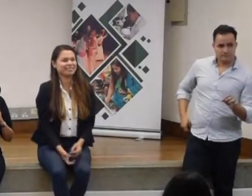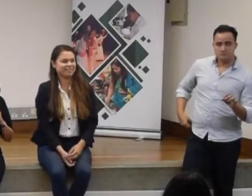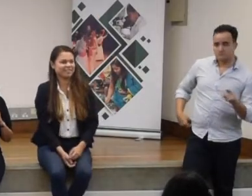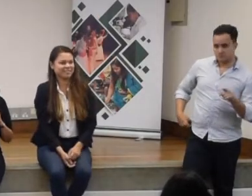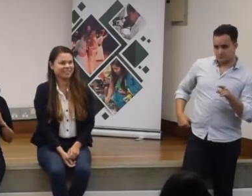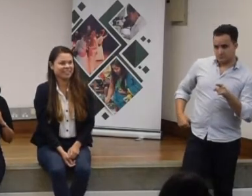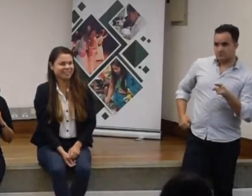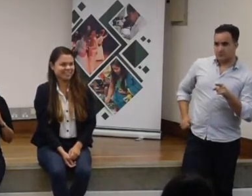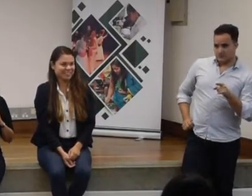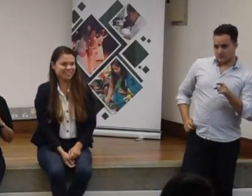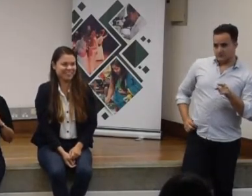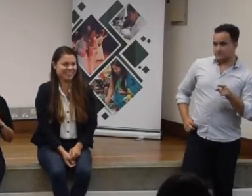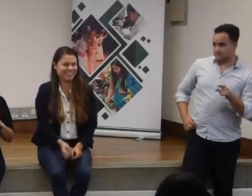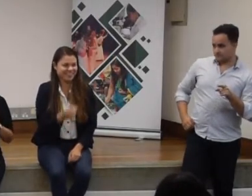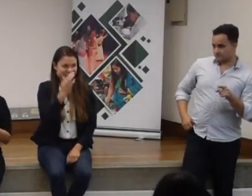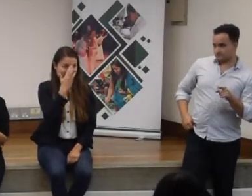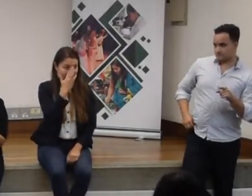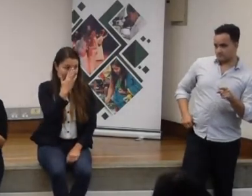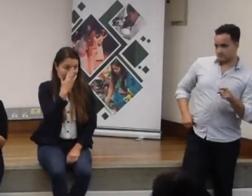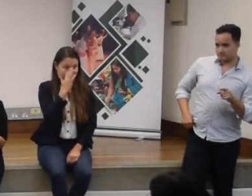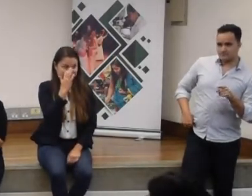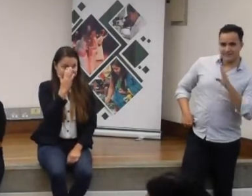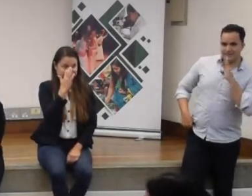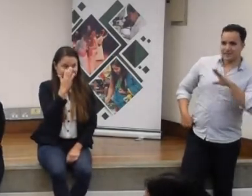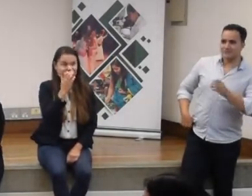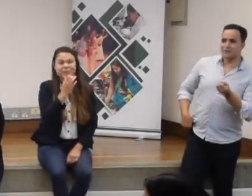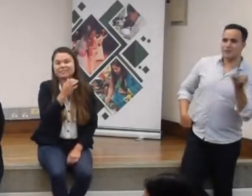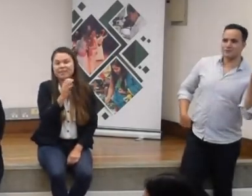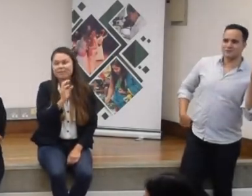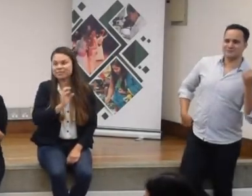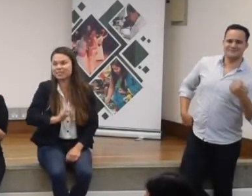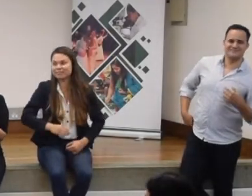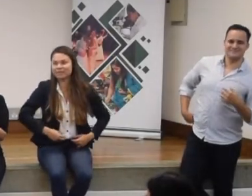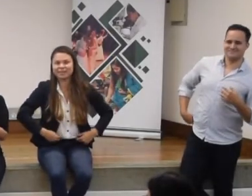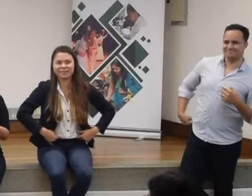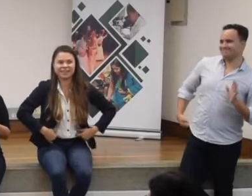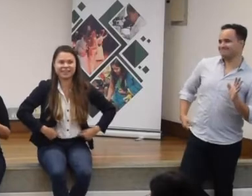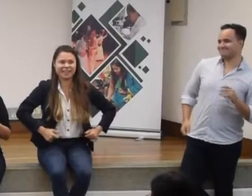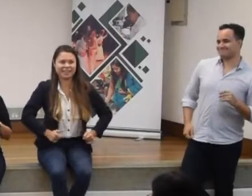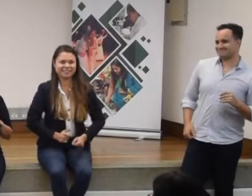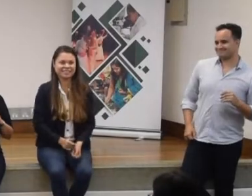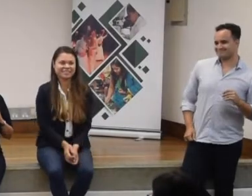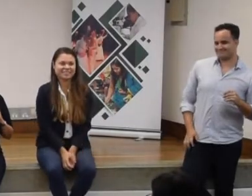lunes? Miércoles. ¿Cuántos? ¿Quién cuenta? No, pues muchas manos